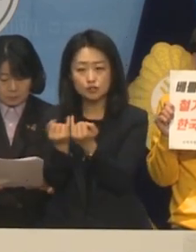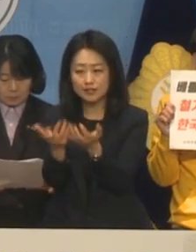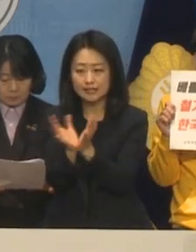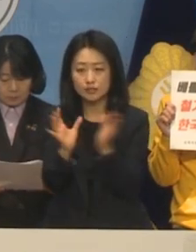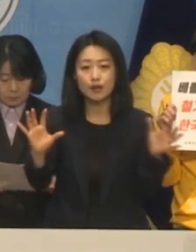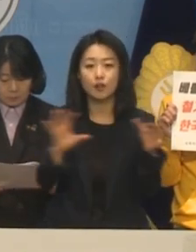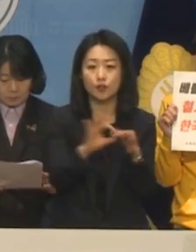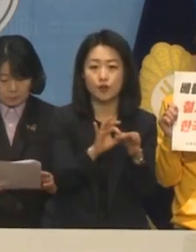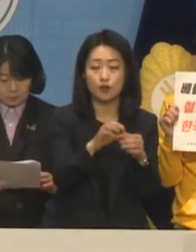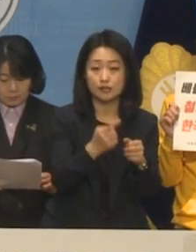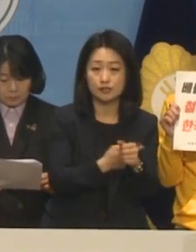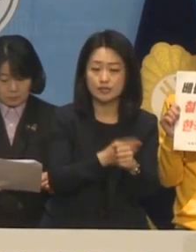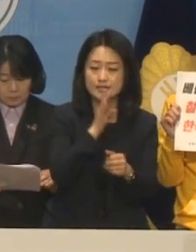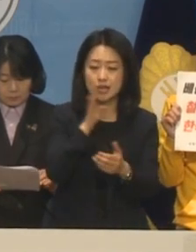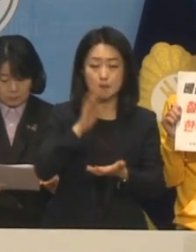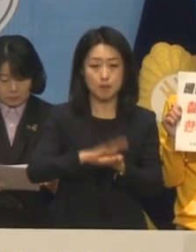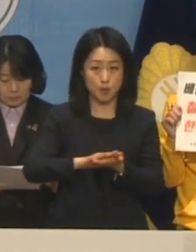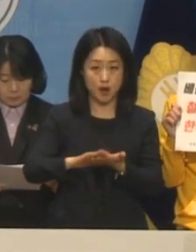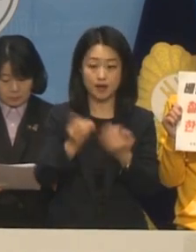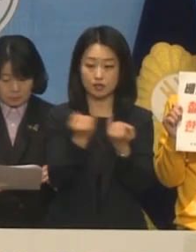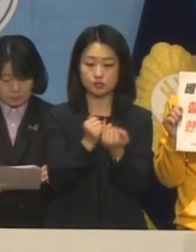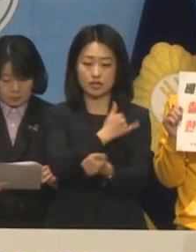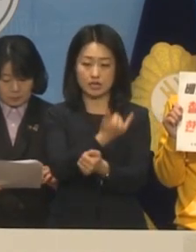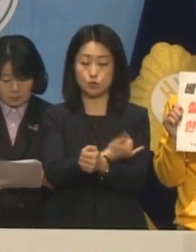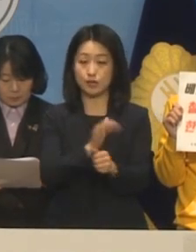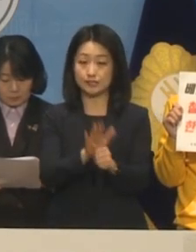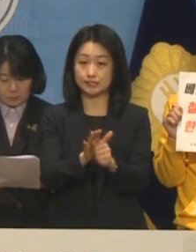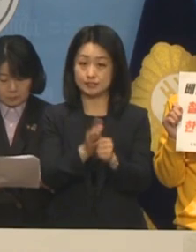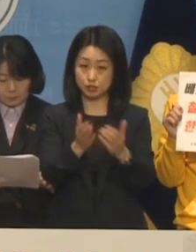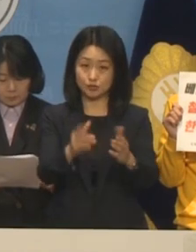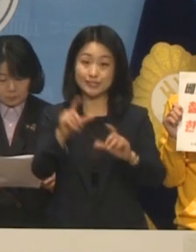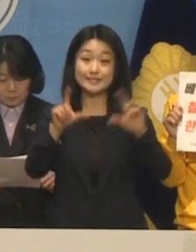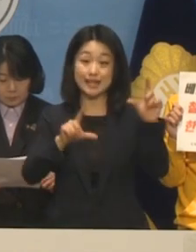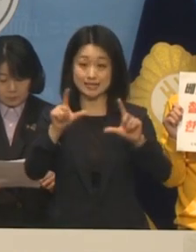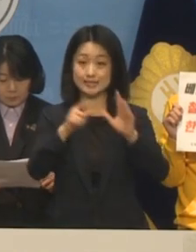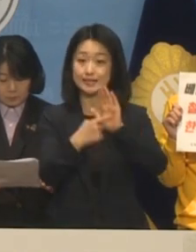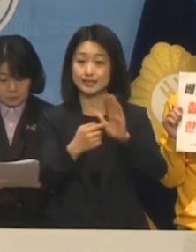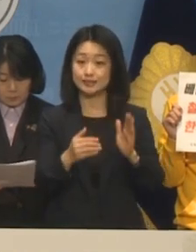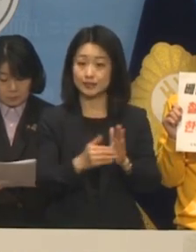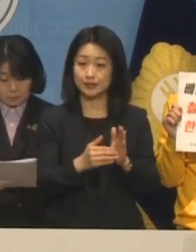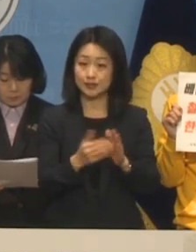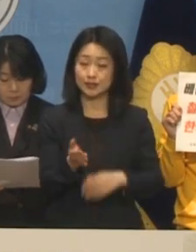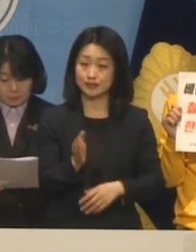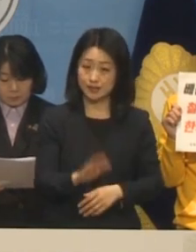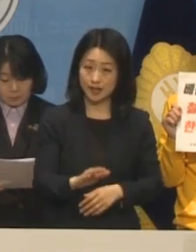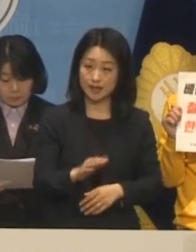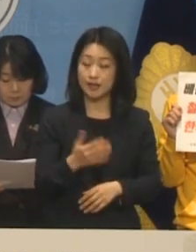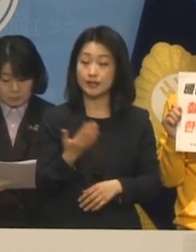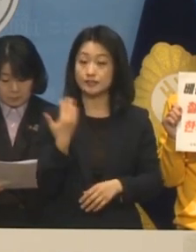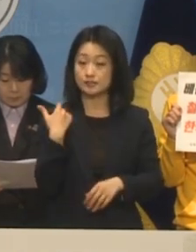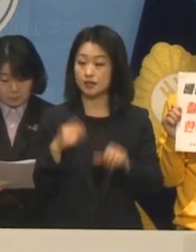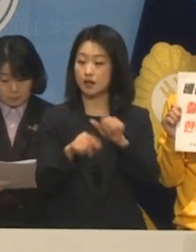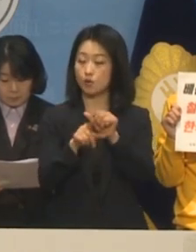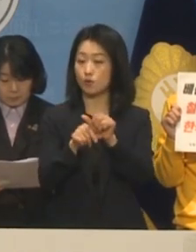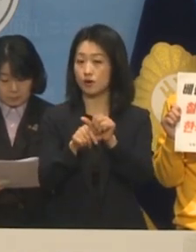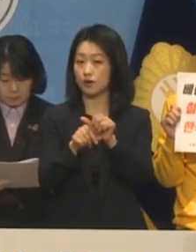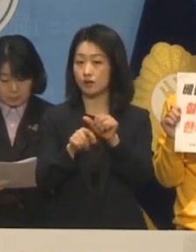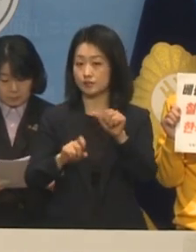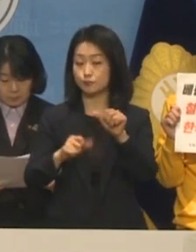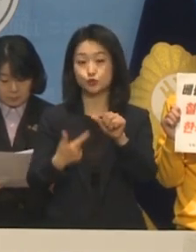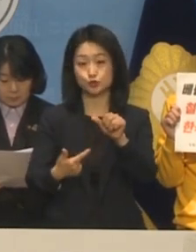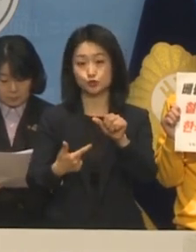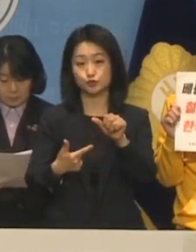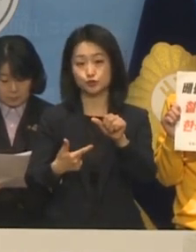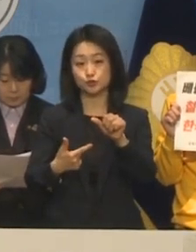이끌어 진정한 평화와 여성 인권을 지지하는 상징이 되었습니다. 그런데 지난 5월